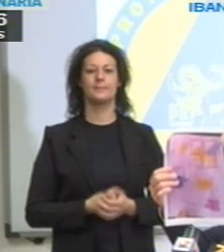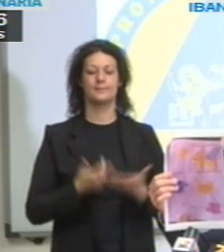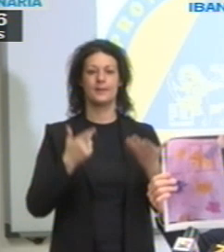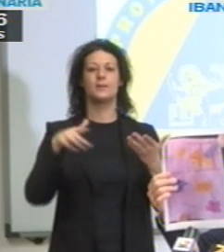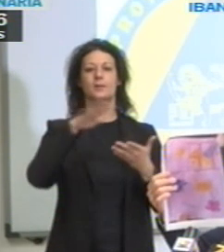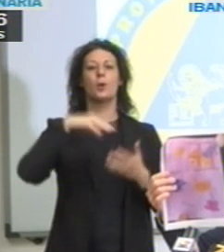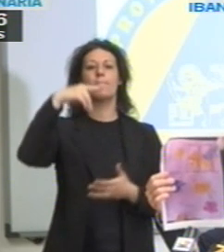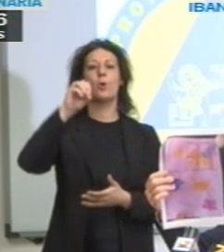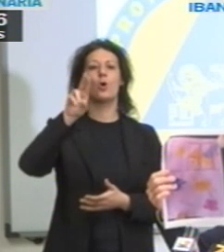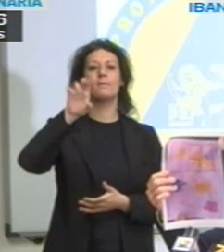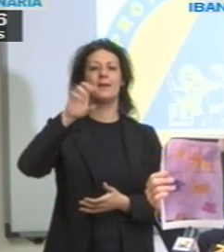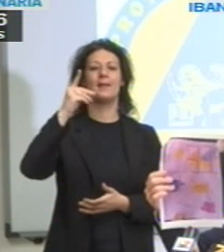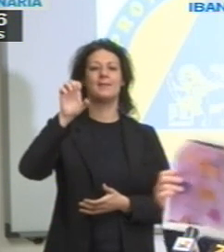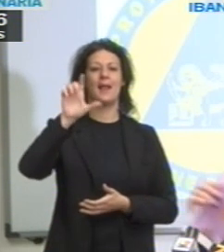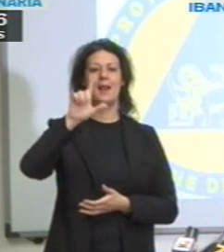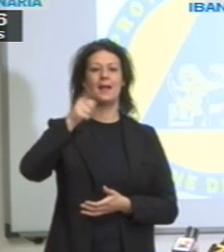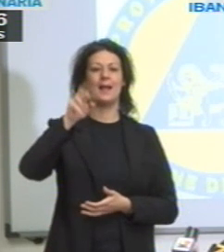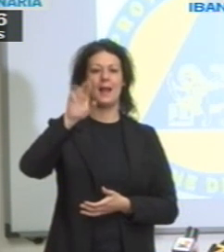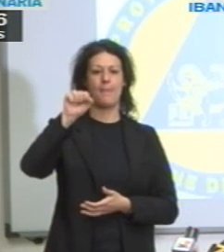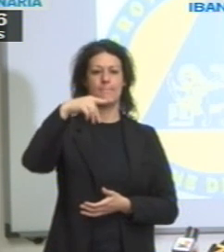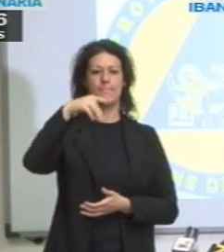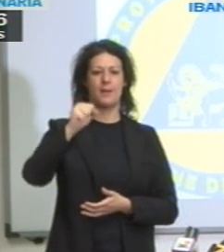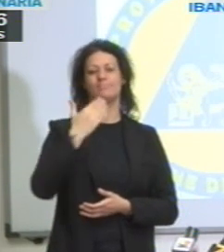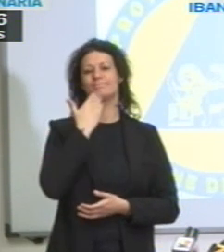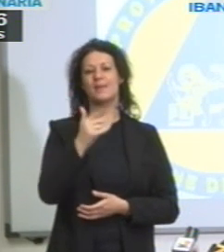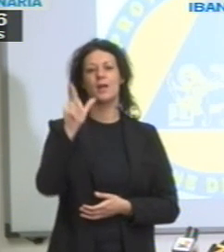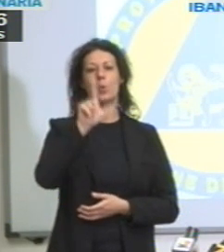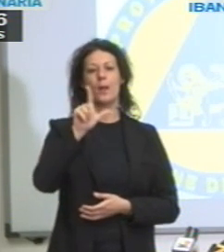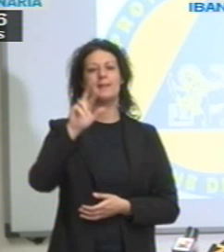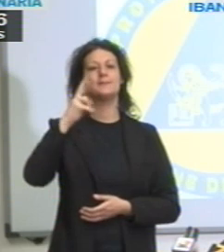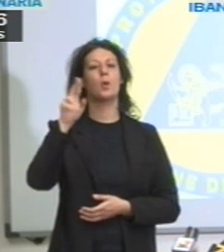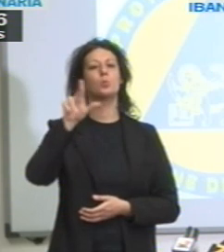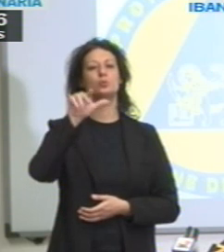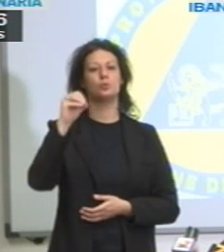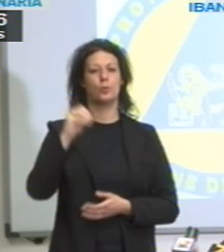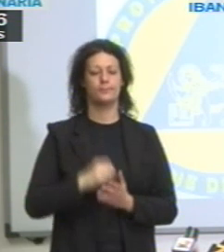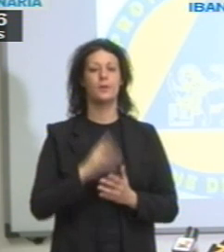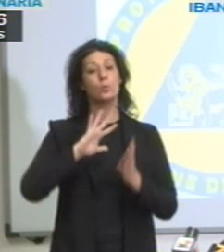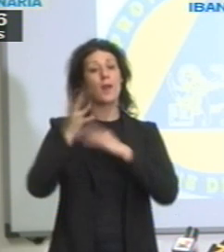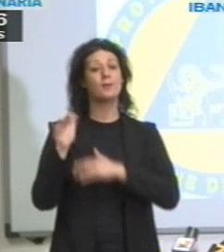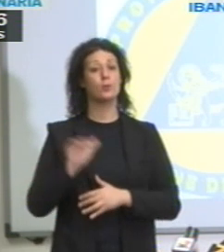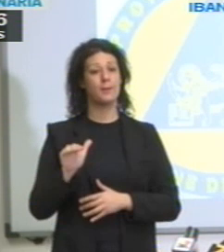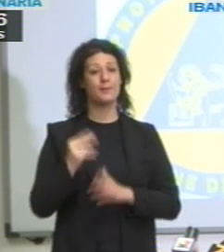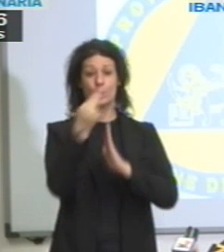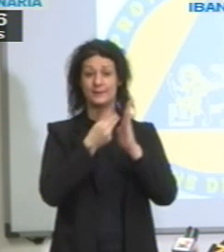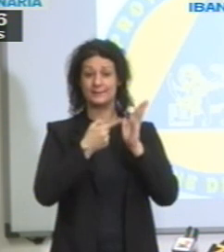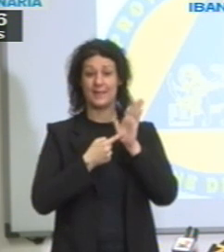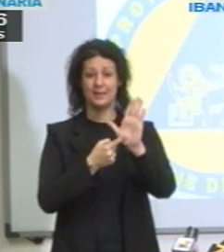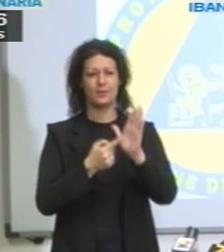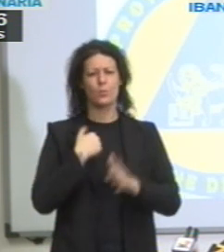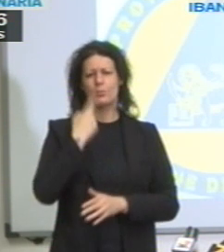Grappa, quindi ringraziamo Lucrezia Russo. E poi un altro bimbo che ha fatto un altro disegno, guardate, ne